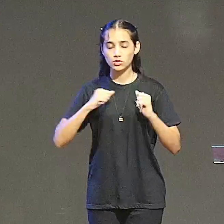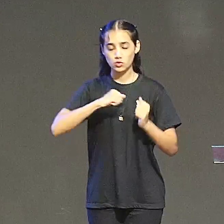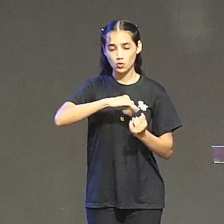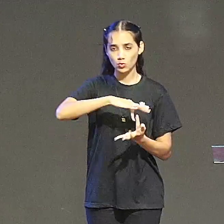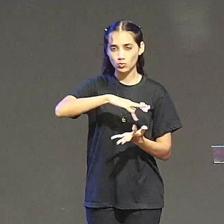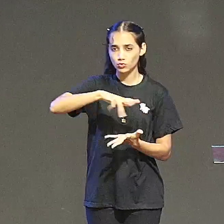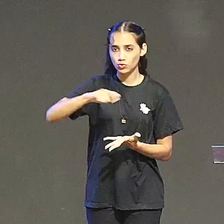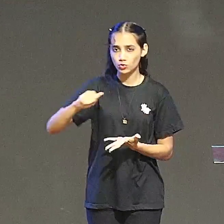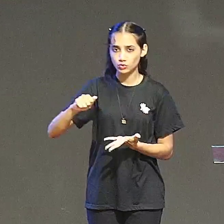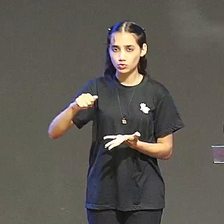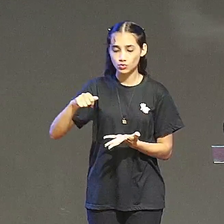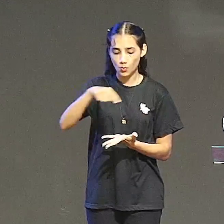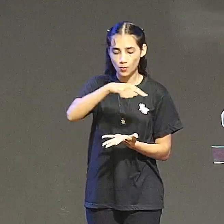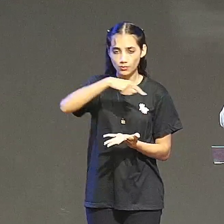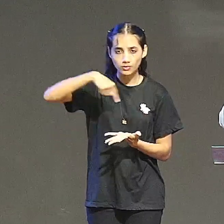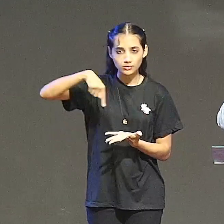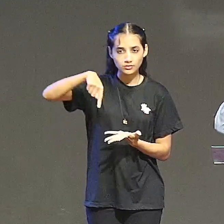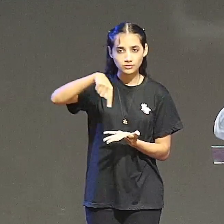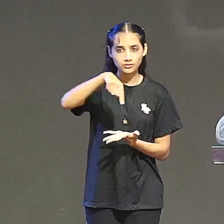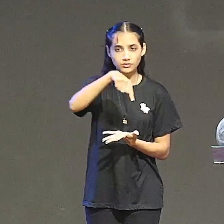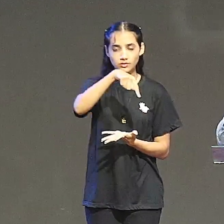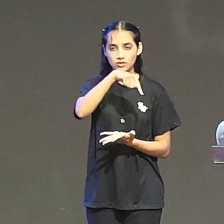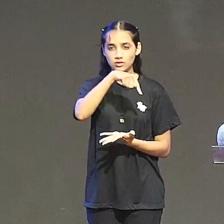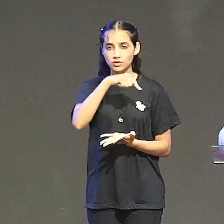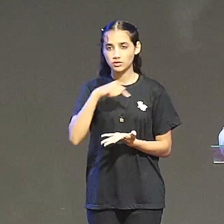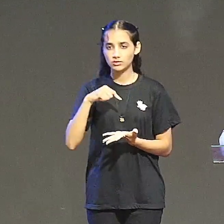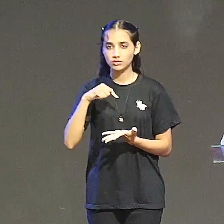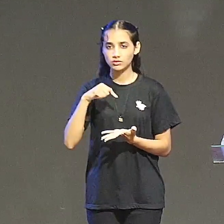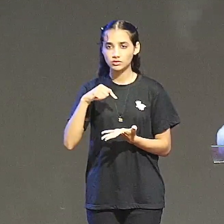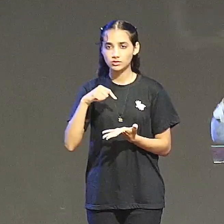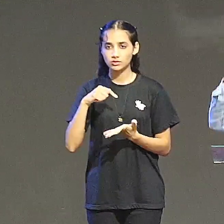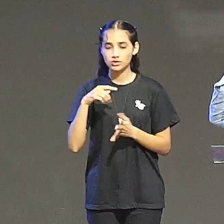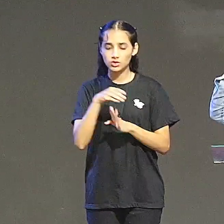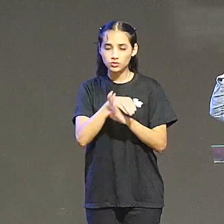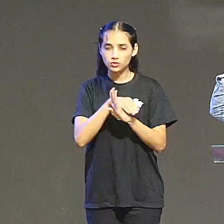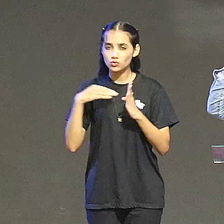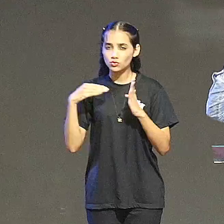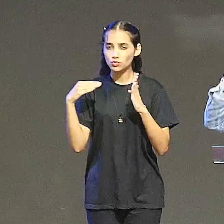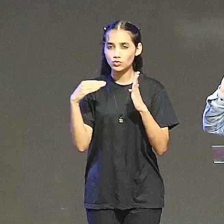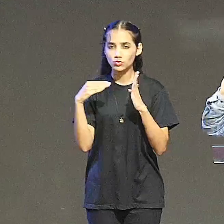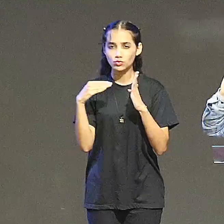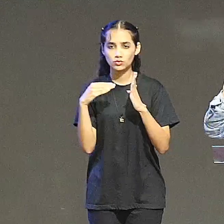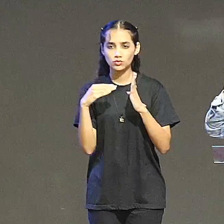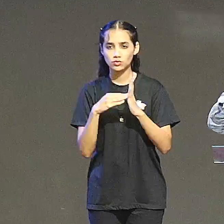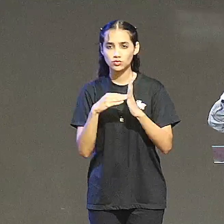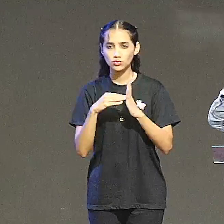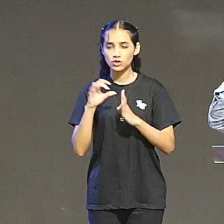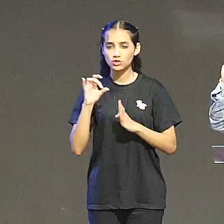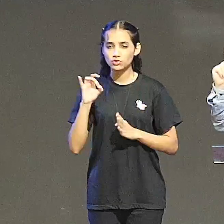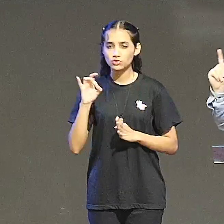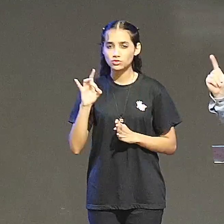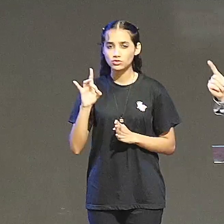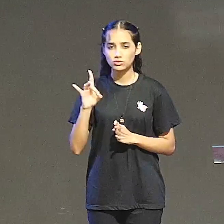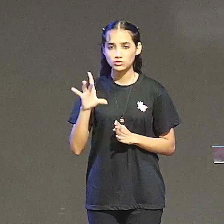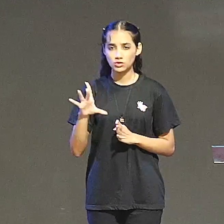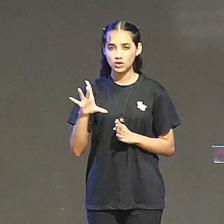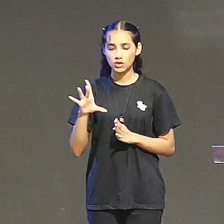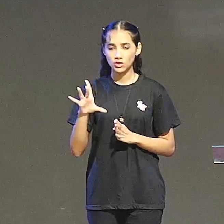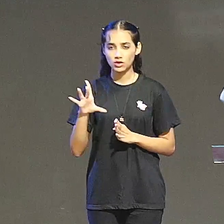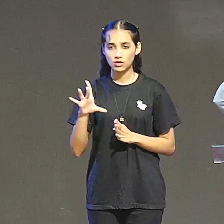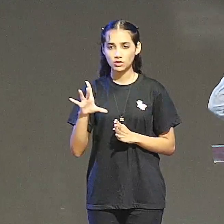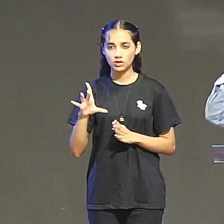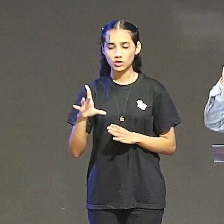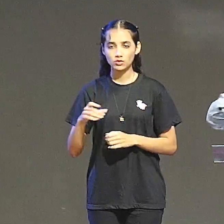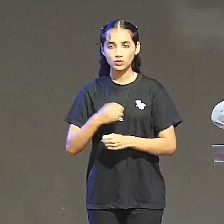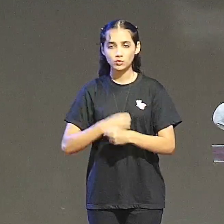terrestre já era mais de 1500 depois de Cristo acho que 1522 que a primeira expedição conseguiu fazer